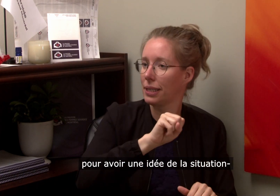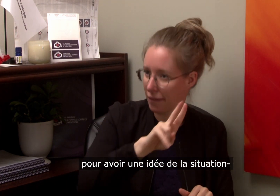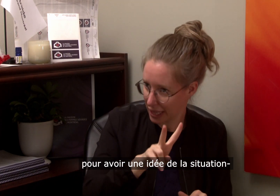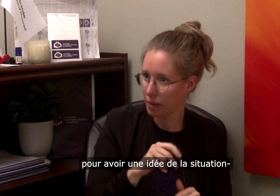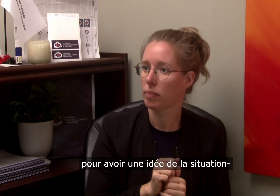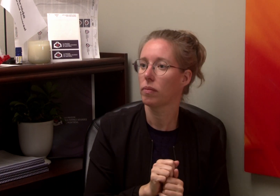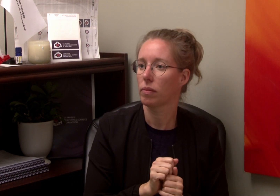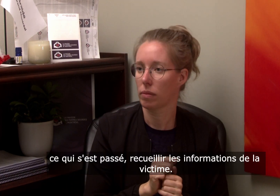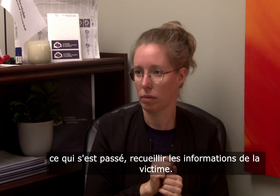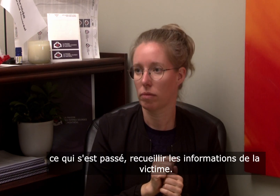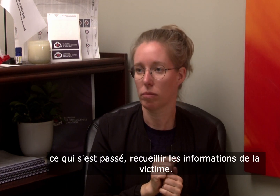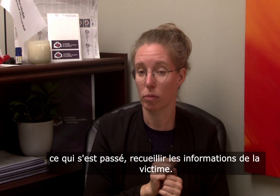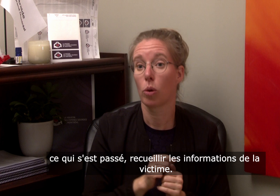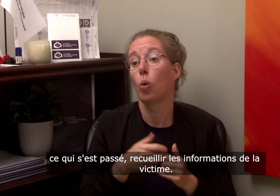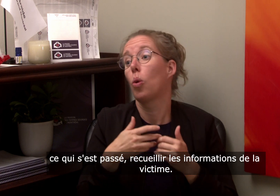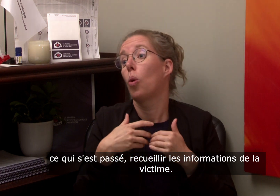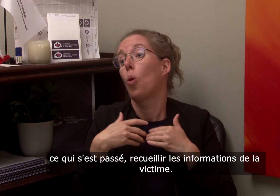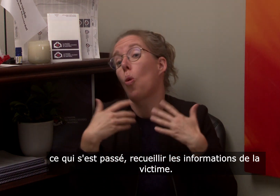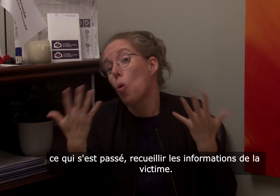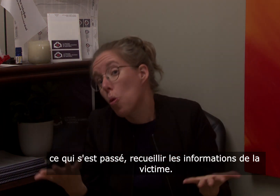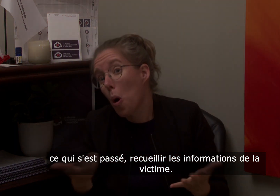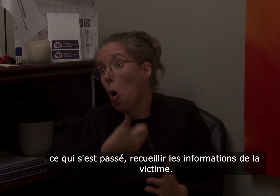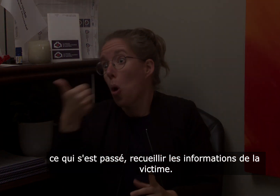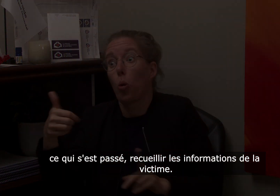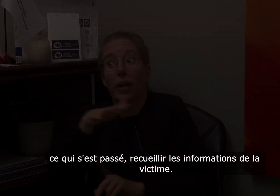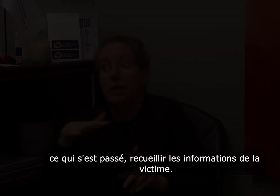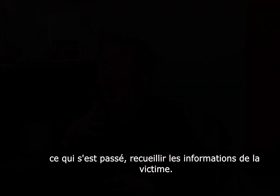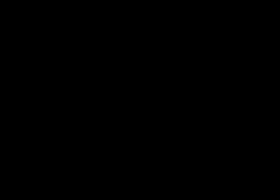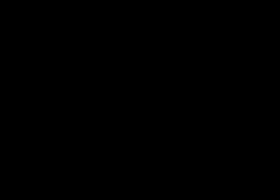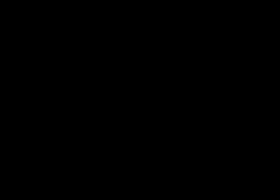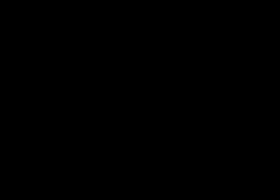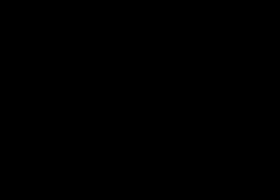situation, de ce qui s'est passé, recueillir les informations de la victime.